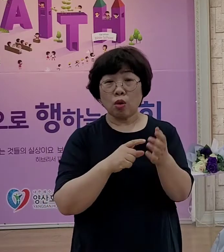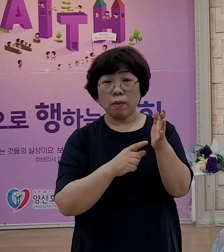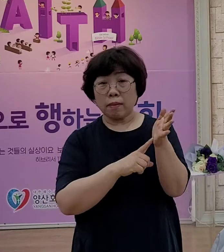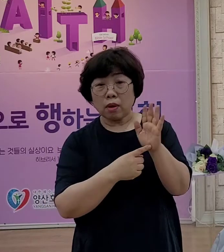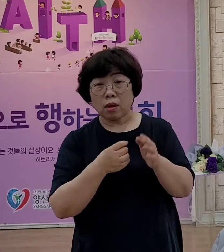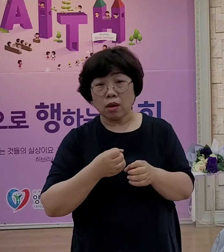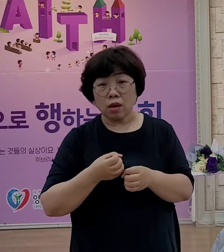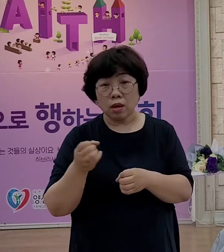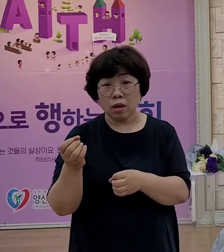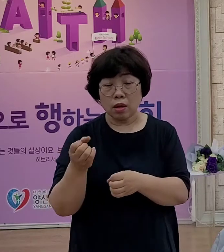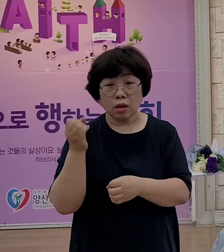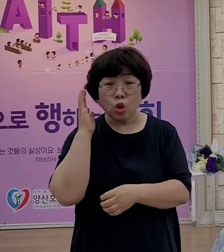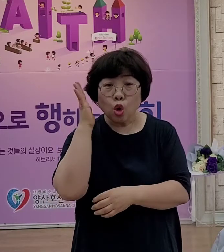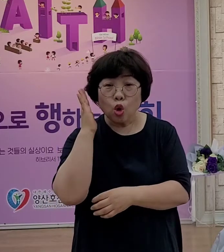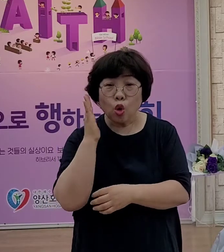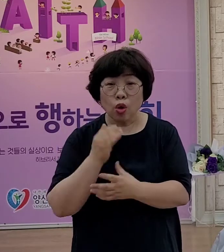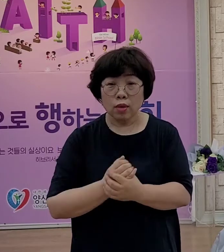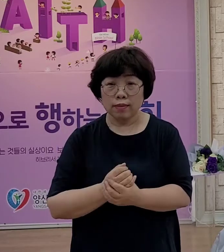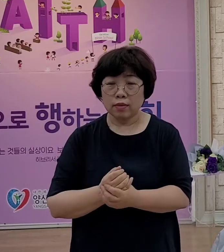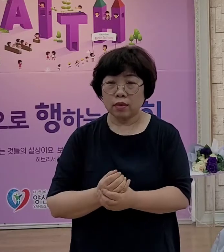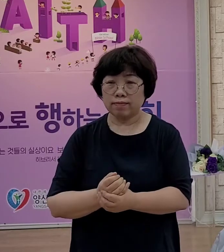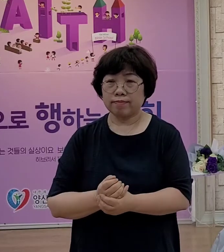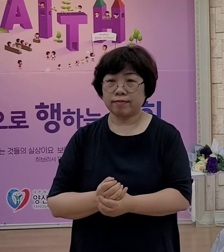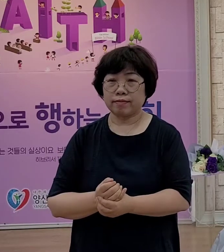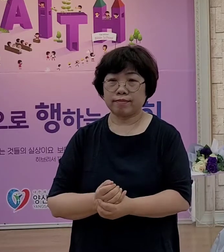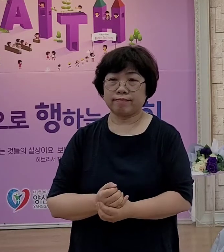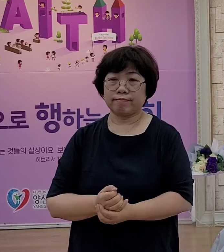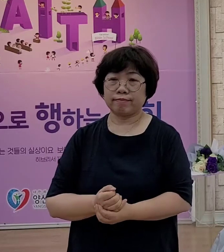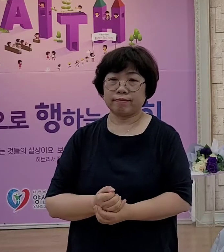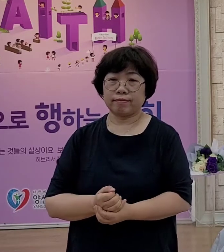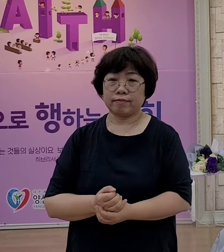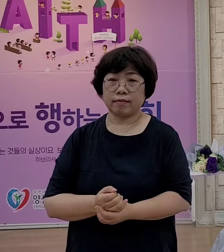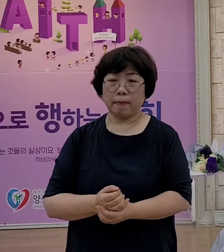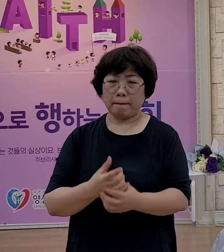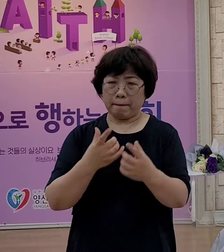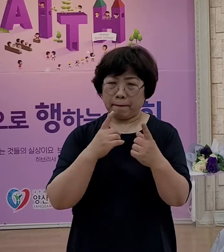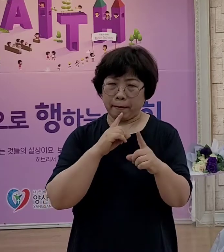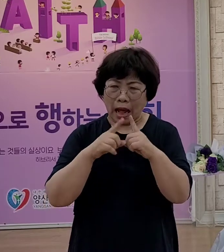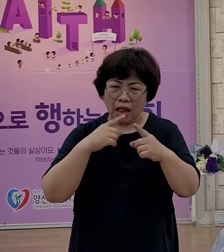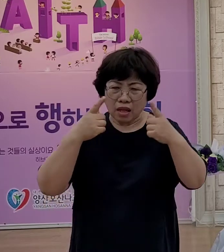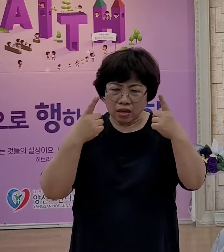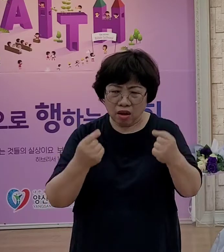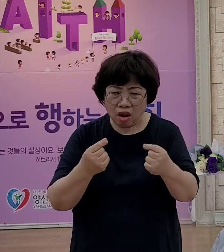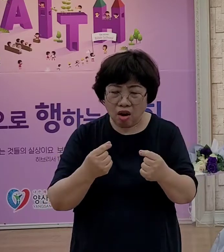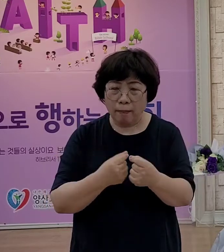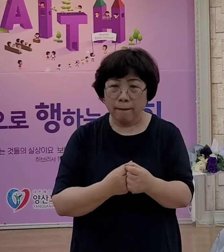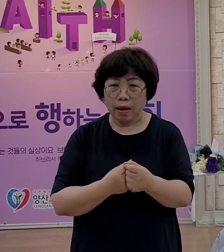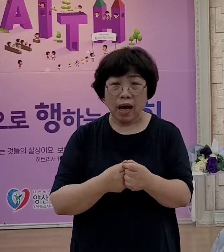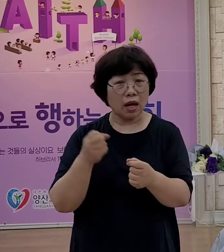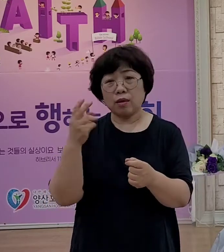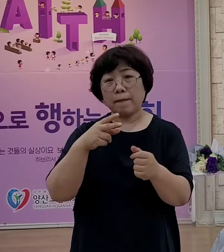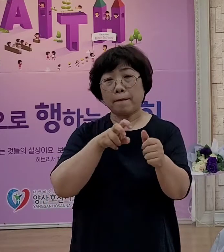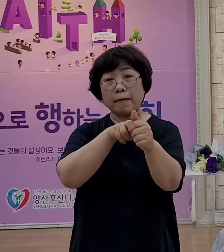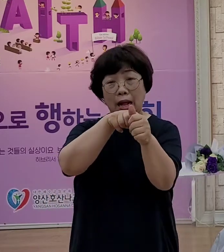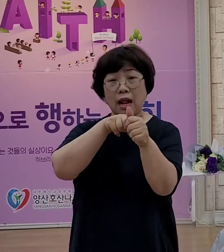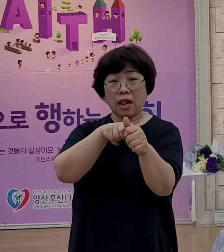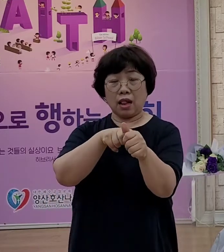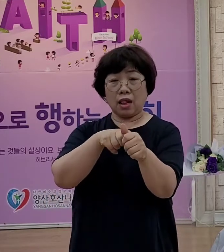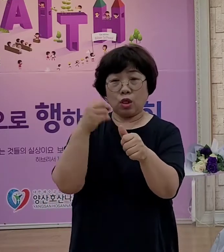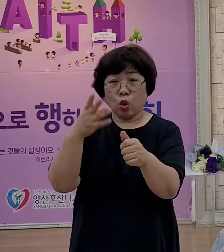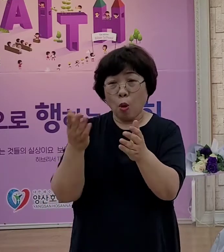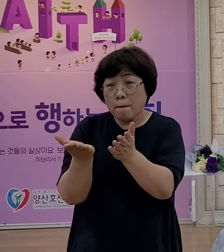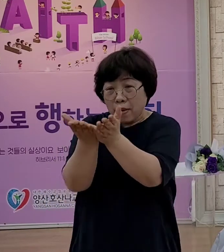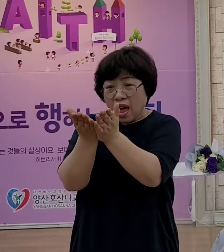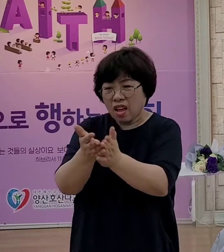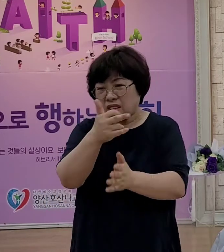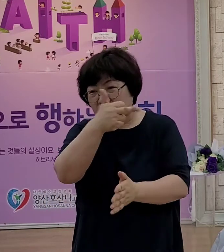우리가 말씀을 나누지 않습니까? 그래서 말처럼, 그리고 큰 배처럼